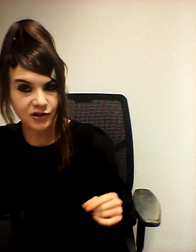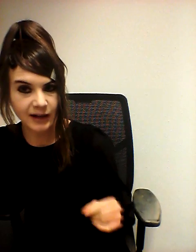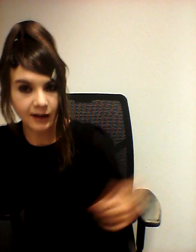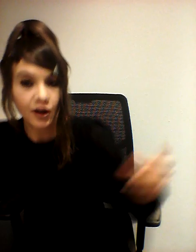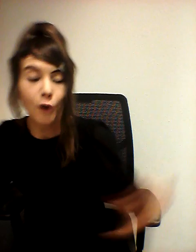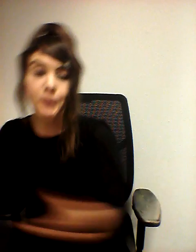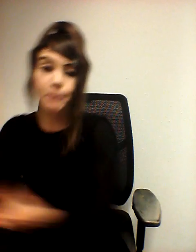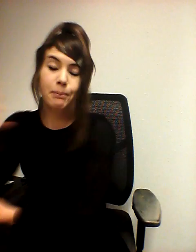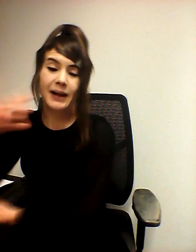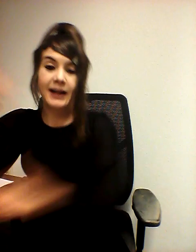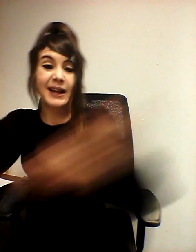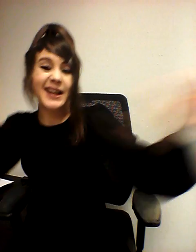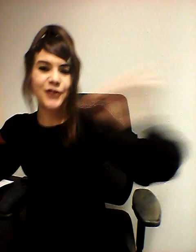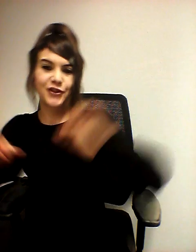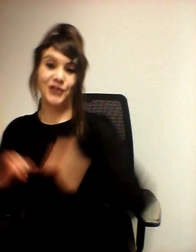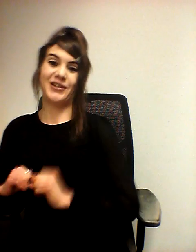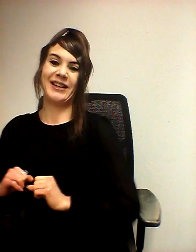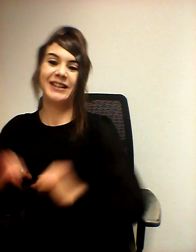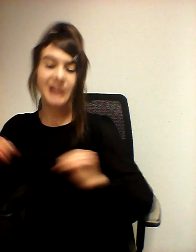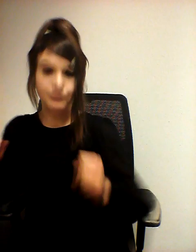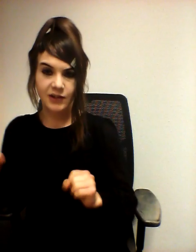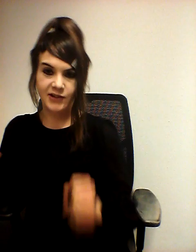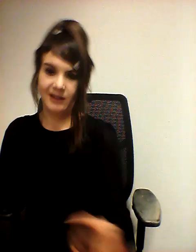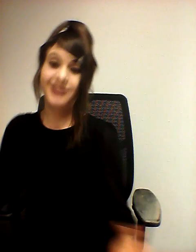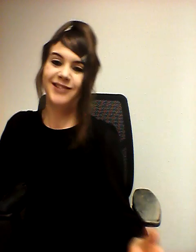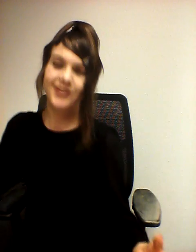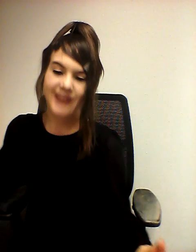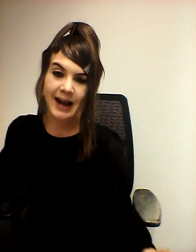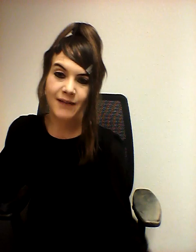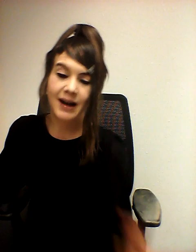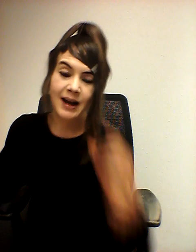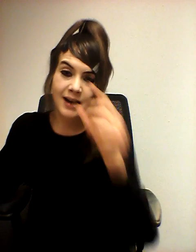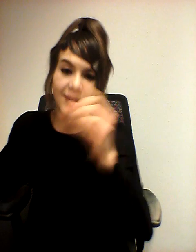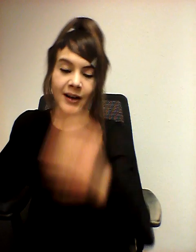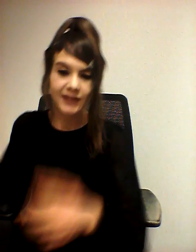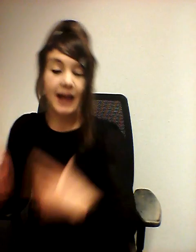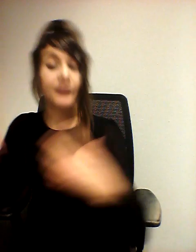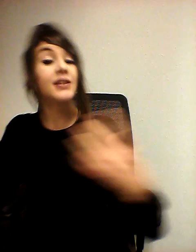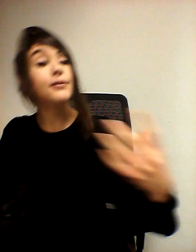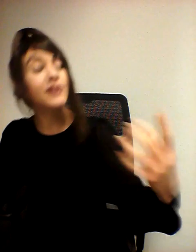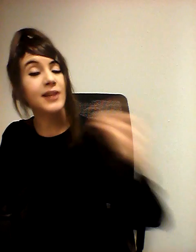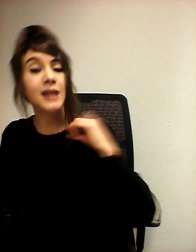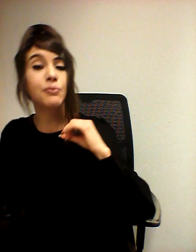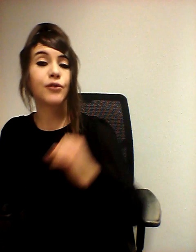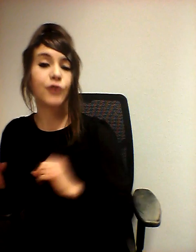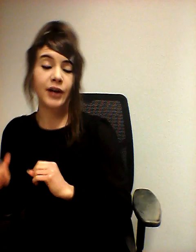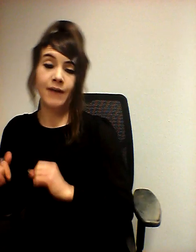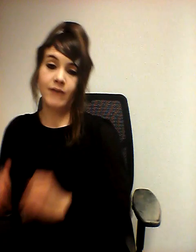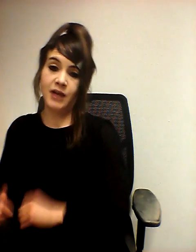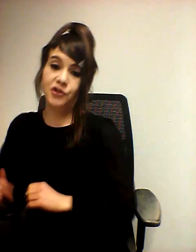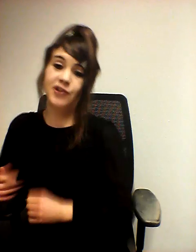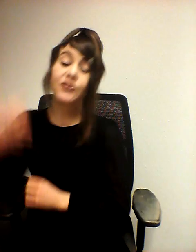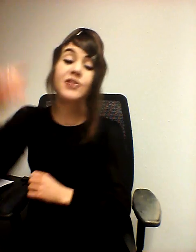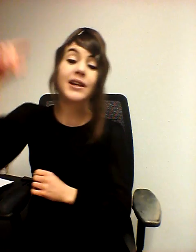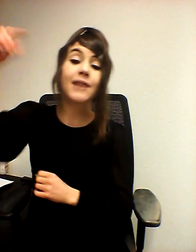spiercellen. Op een plek elders in die spiercellen dan daar waar die eiwitten die verteerd moeten worden aanwezig zijn. Want die zijn